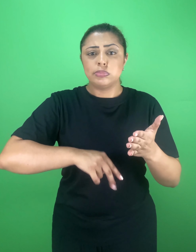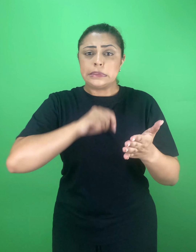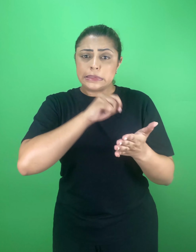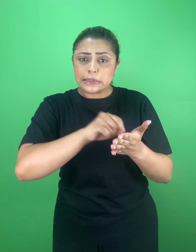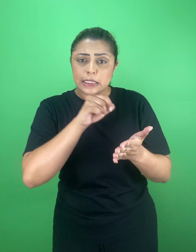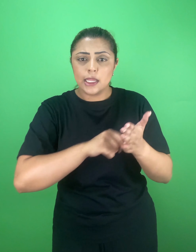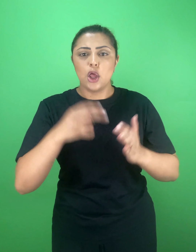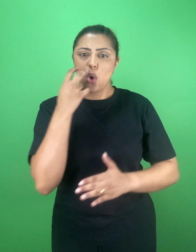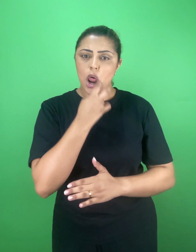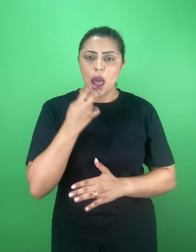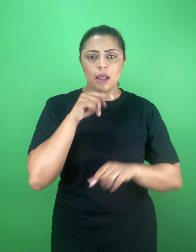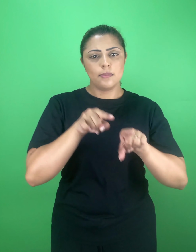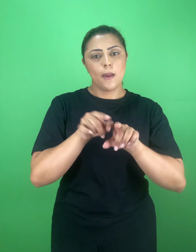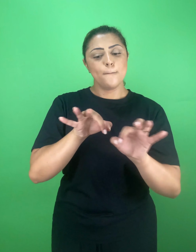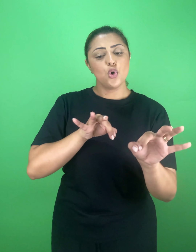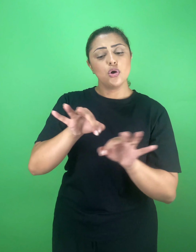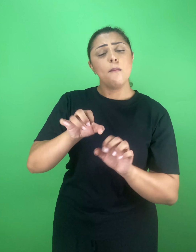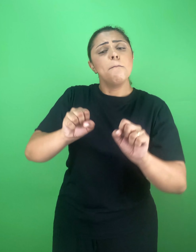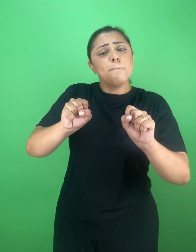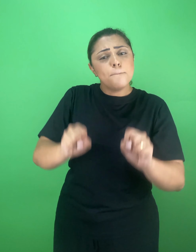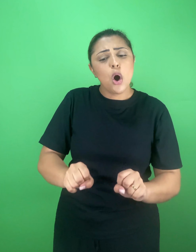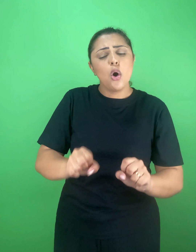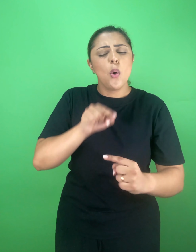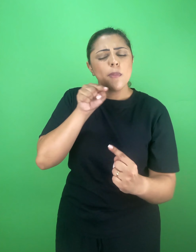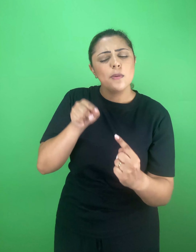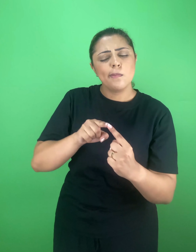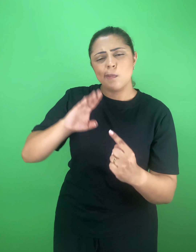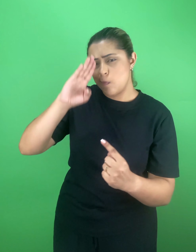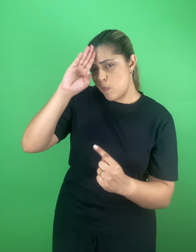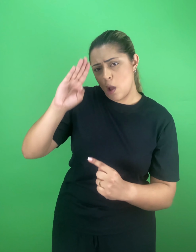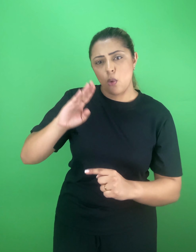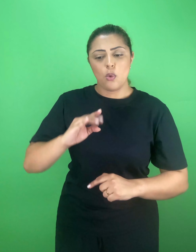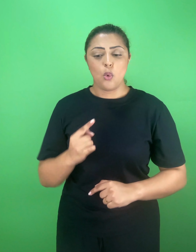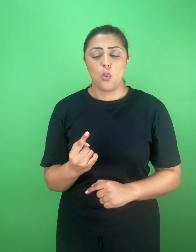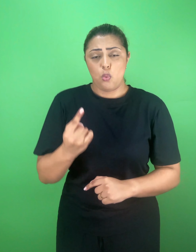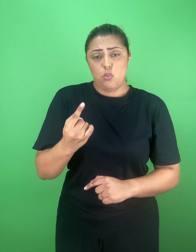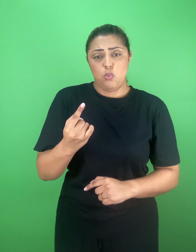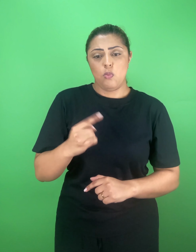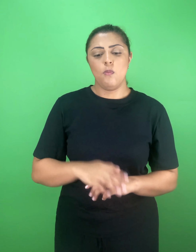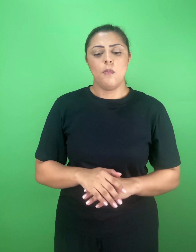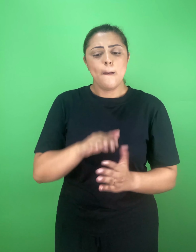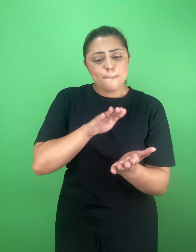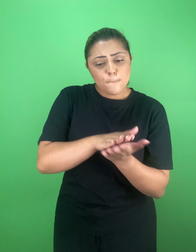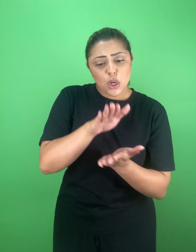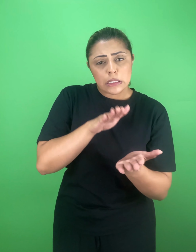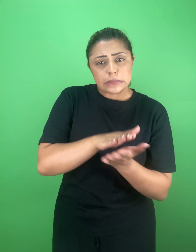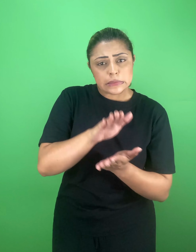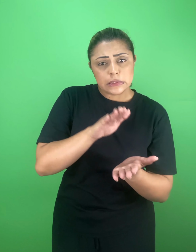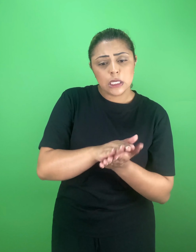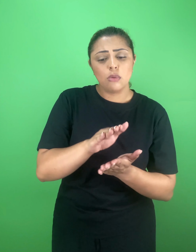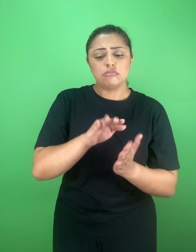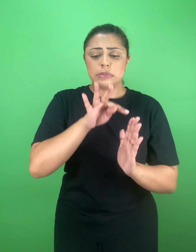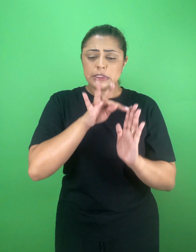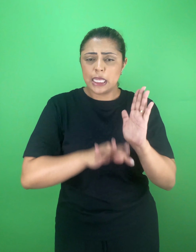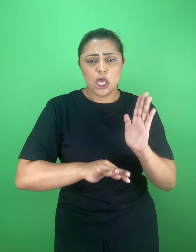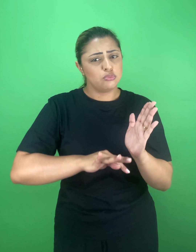Os projetos podem ter como objetivo 1. Publicação de textos inéditos, em diversos gêneros e ou